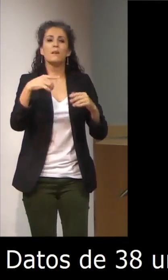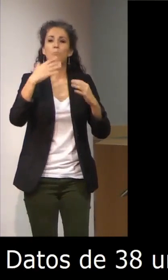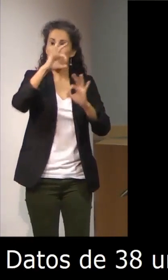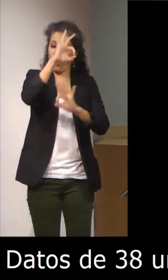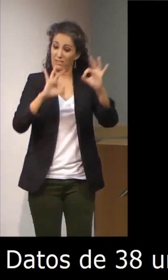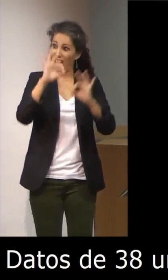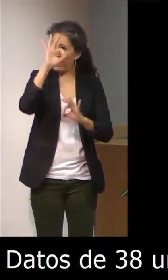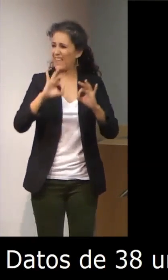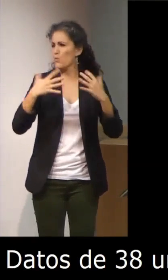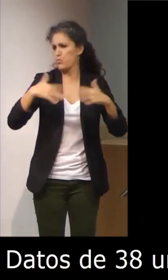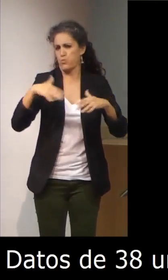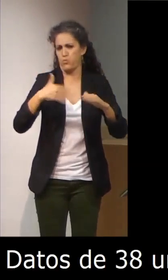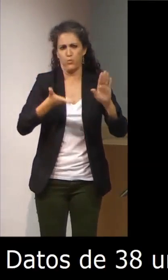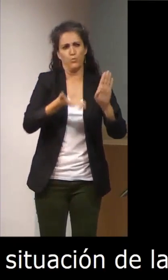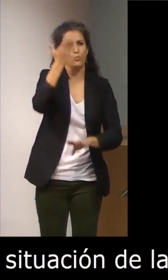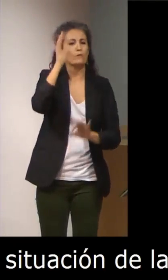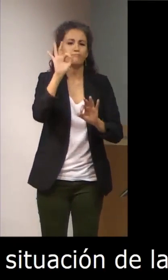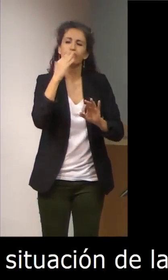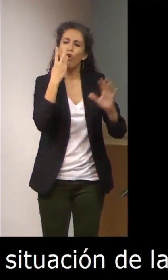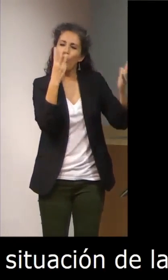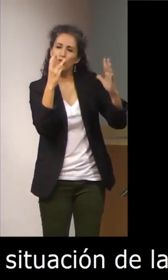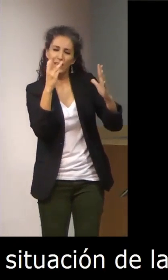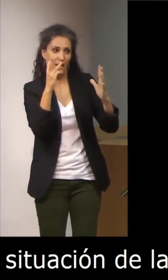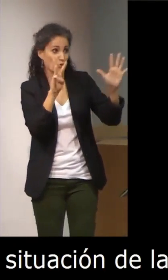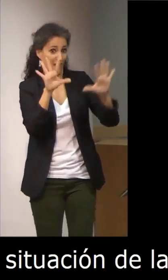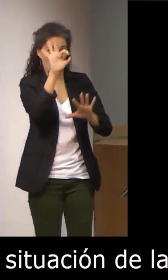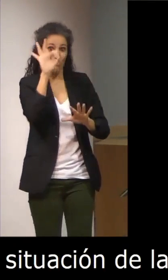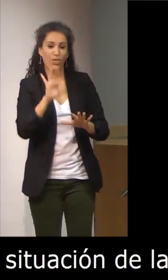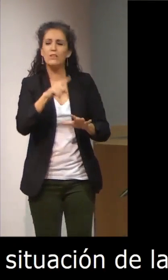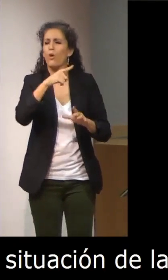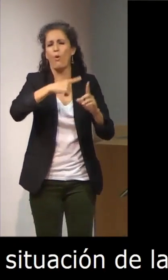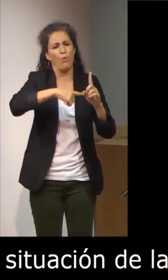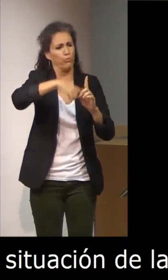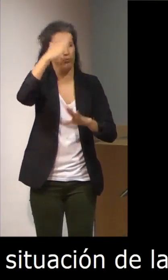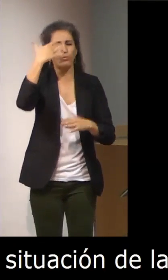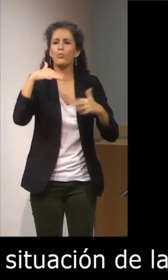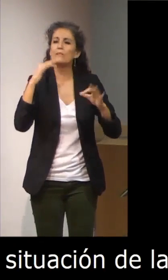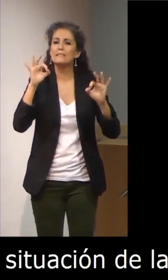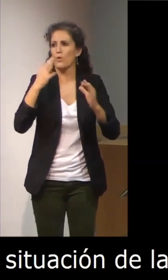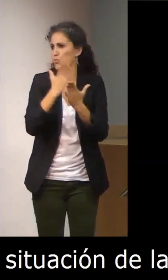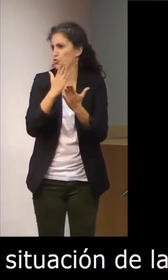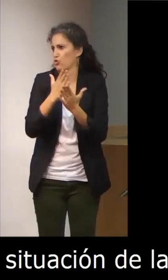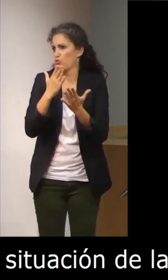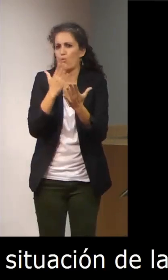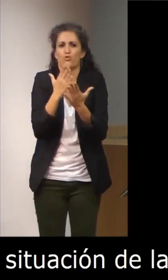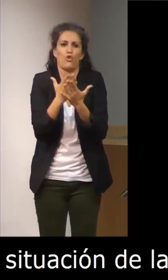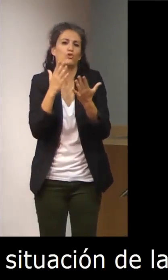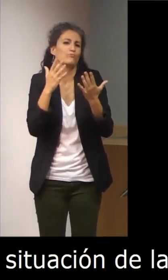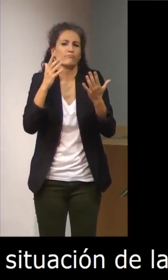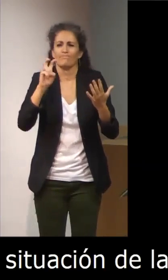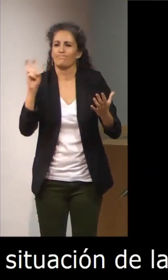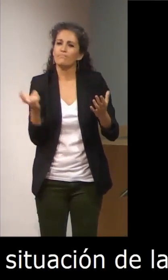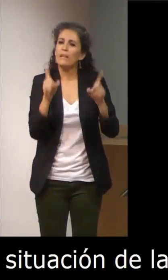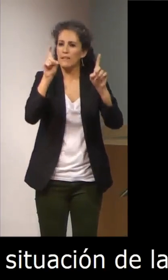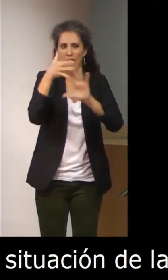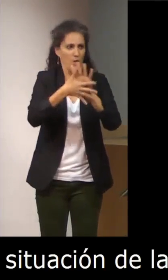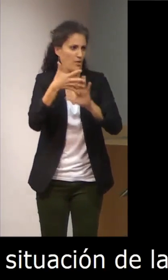ámbito y se destaca un alto porcentaje concretamente 80 85 por